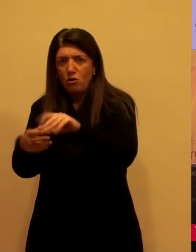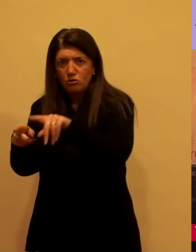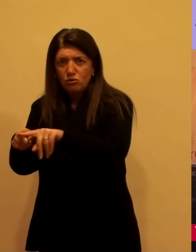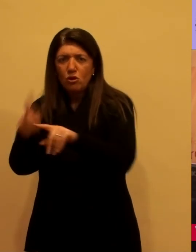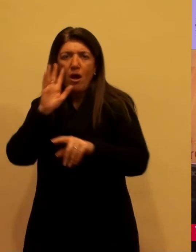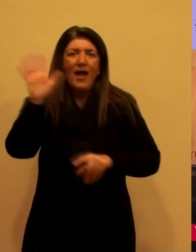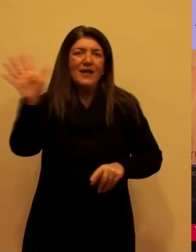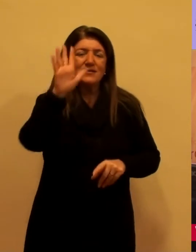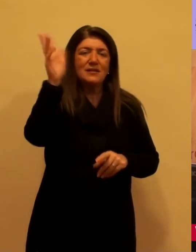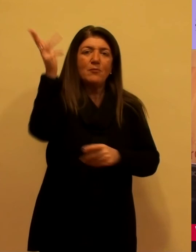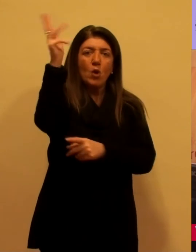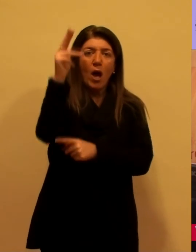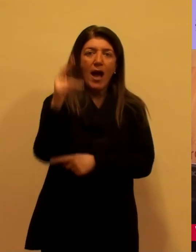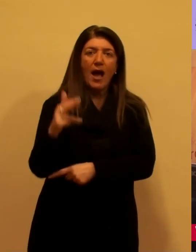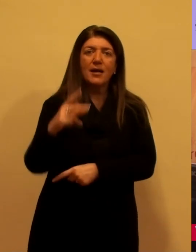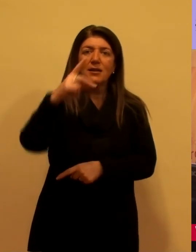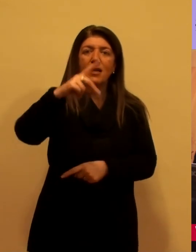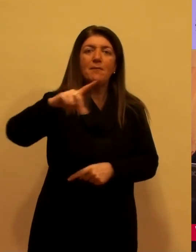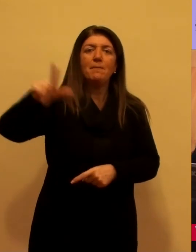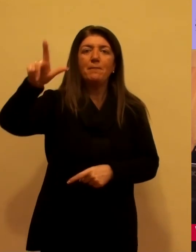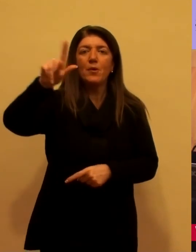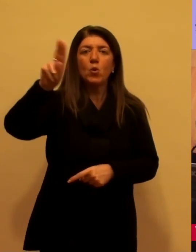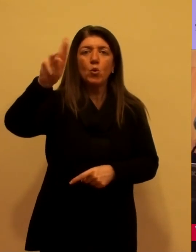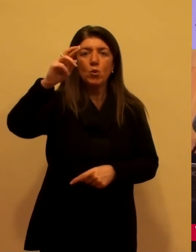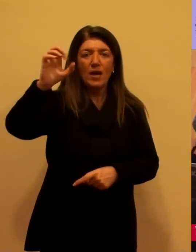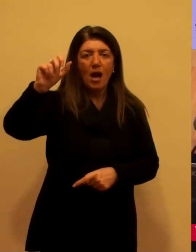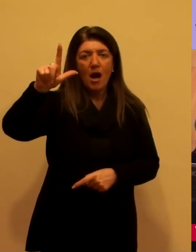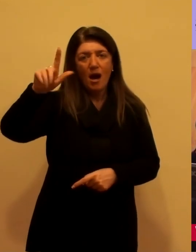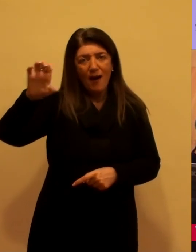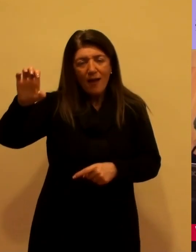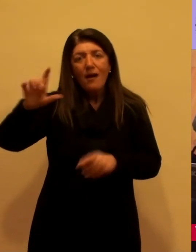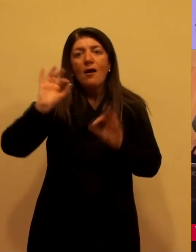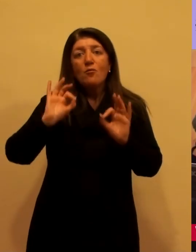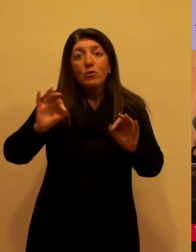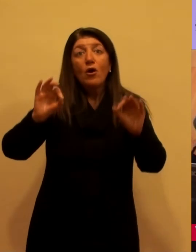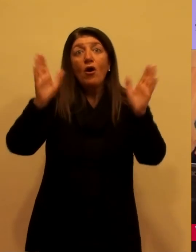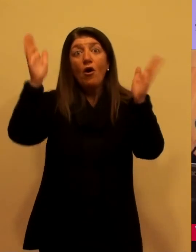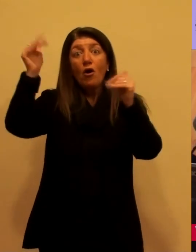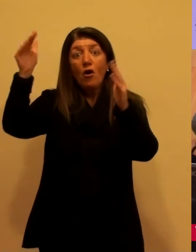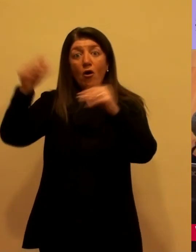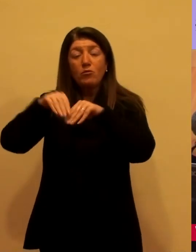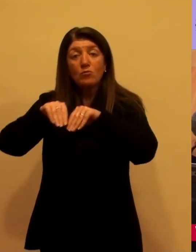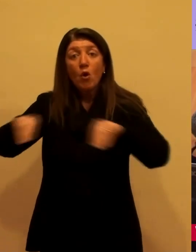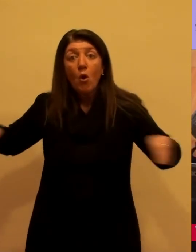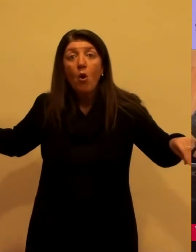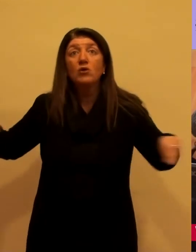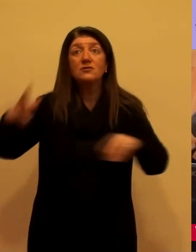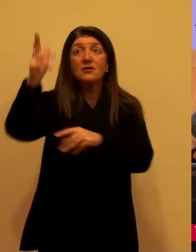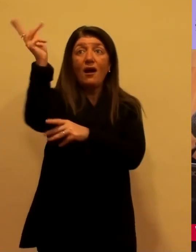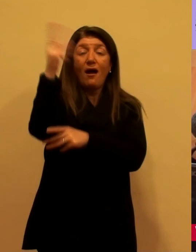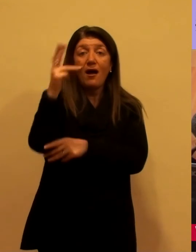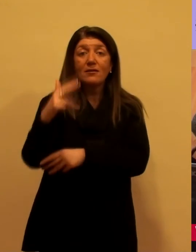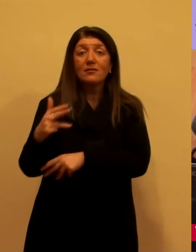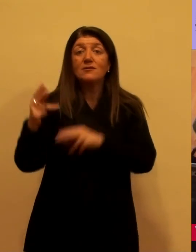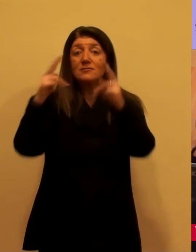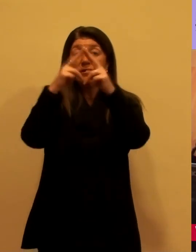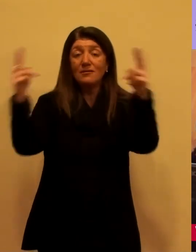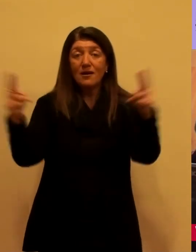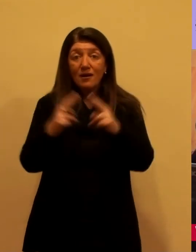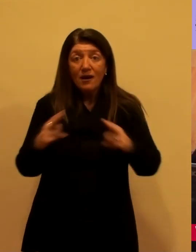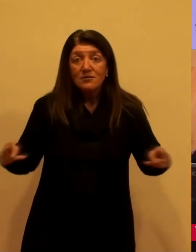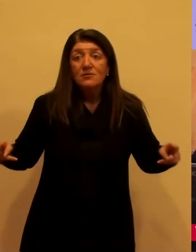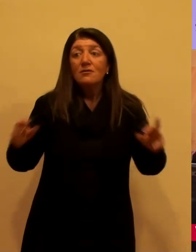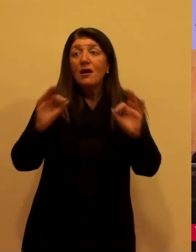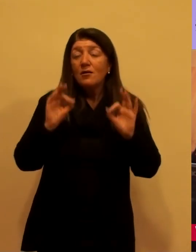Arte Plurale che c'è stato adesso, ed è il classico esempio di mostro dove artisti internazionali si sono comunque